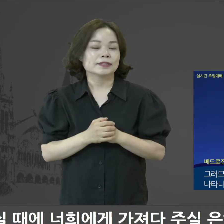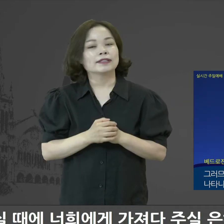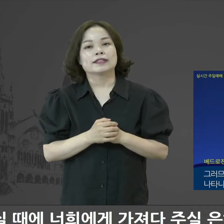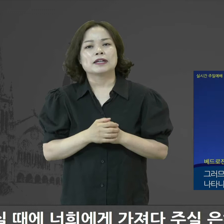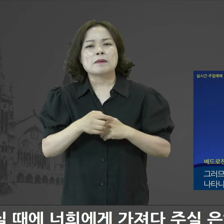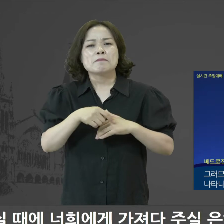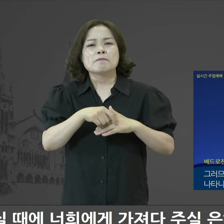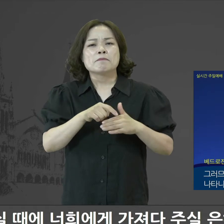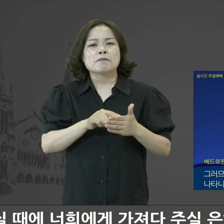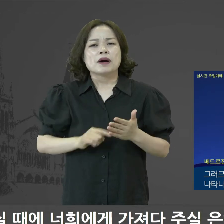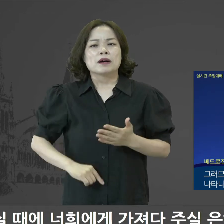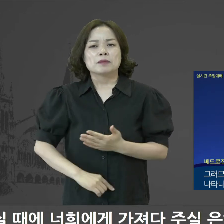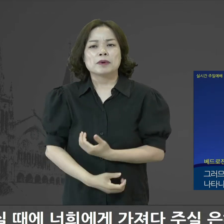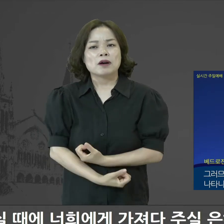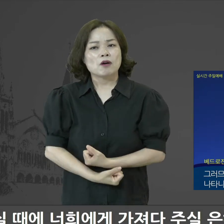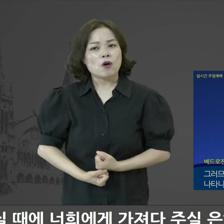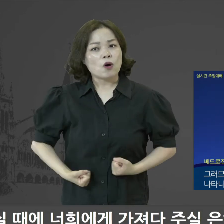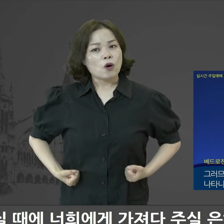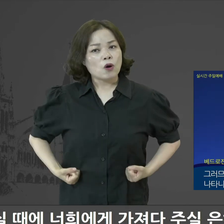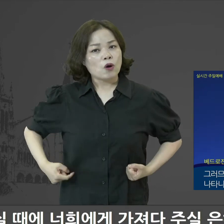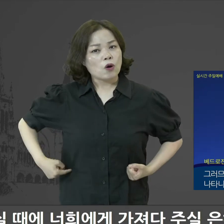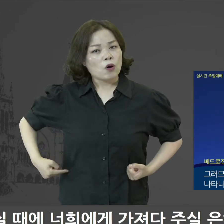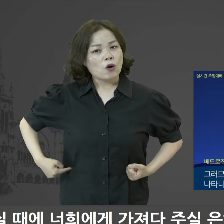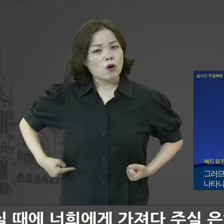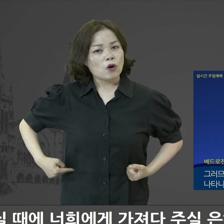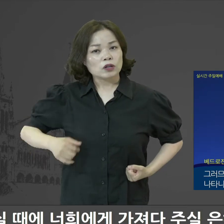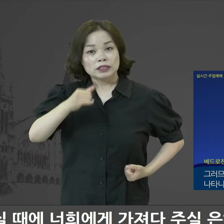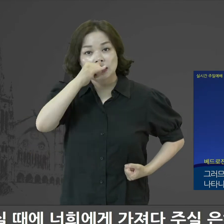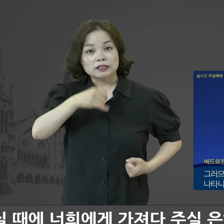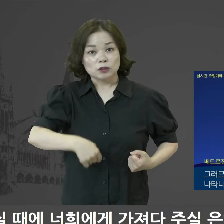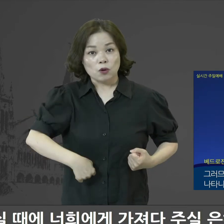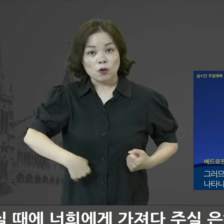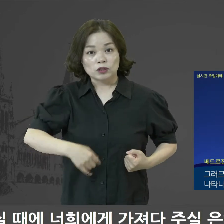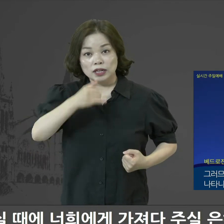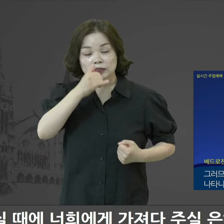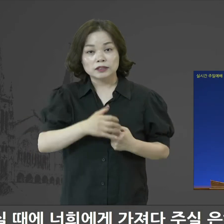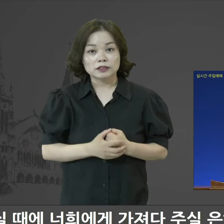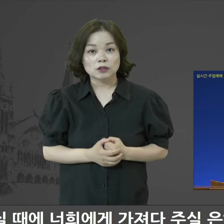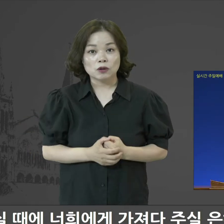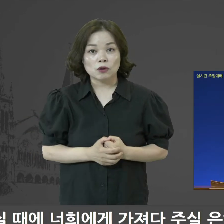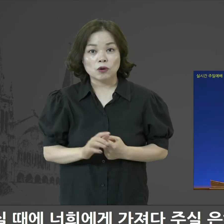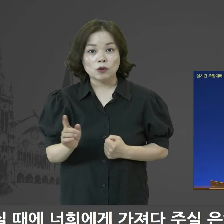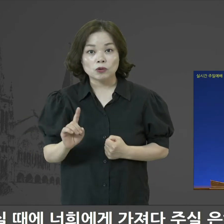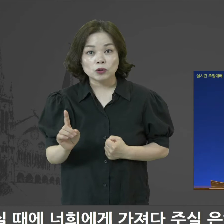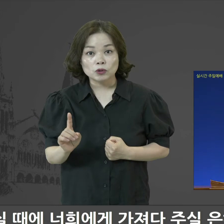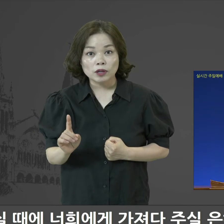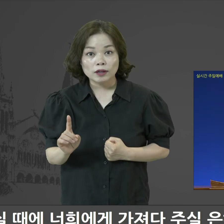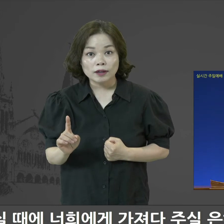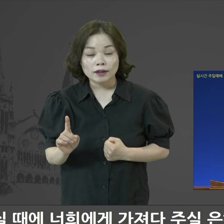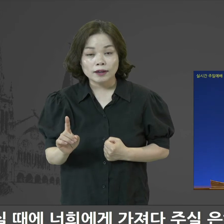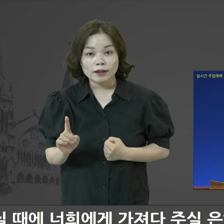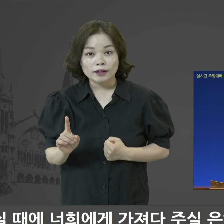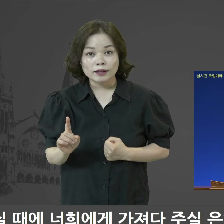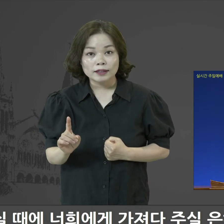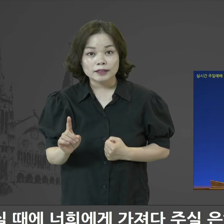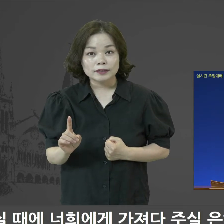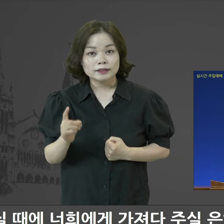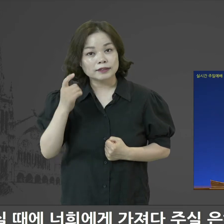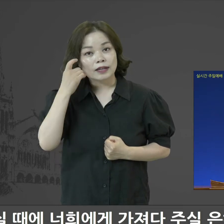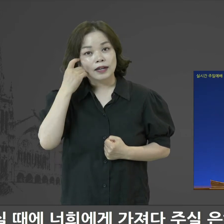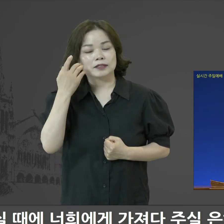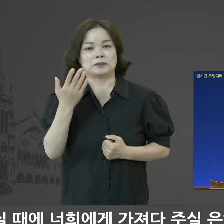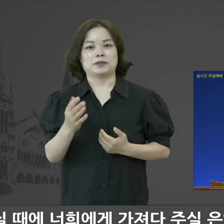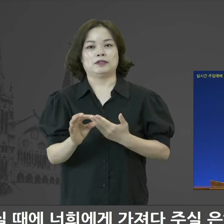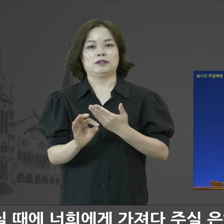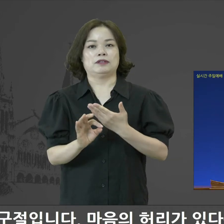여러분, 마음의 허리가 있다는 거, 마음의 허리가 있대요. 이게 어떻게 해서 이 그림이 그려지는